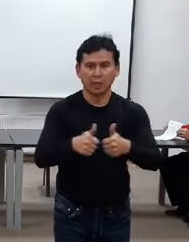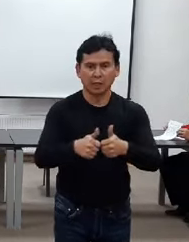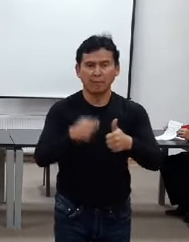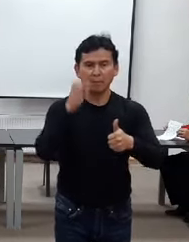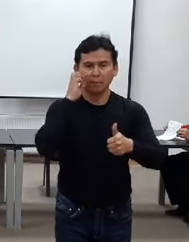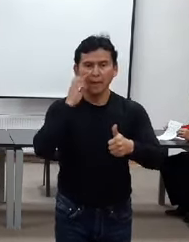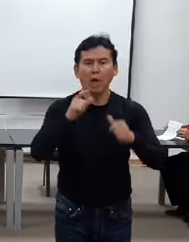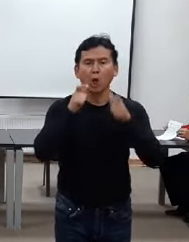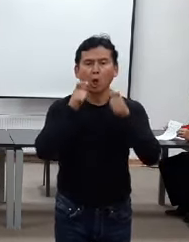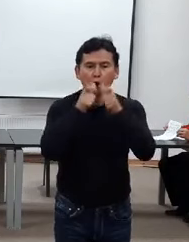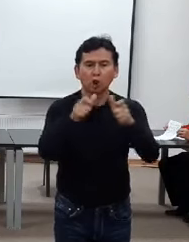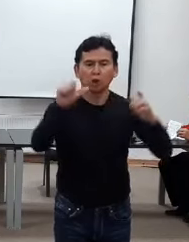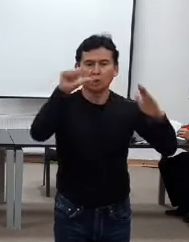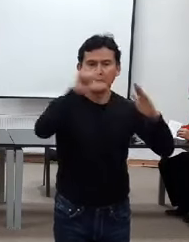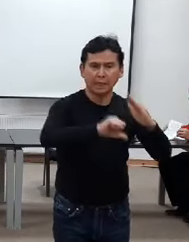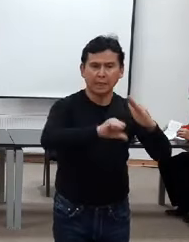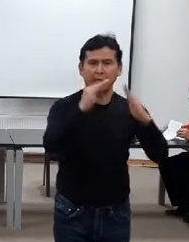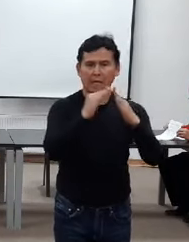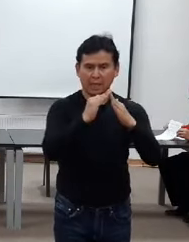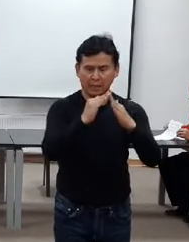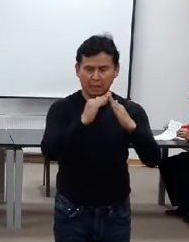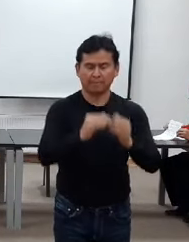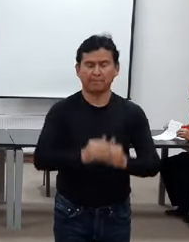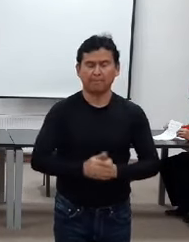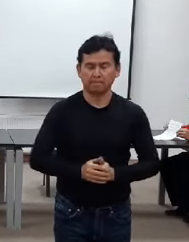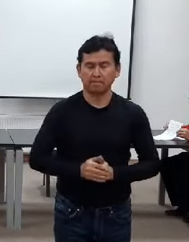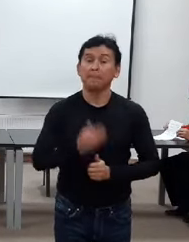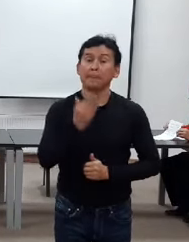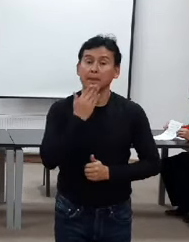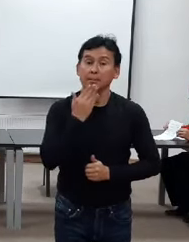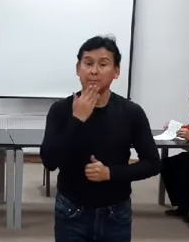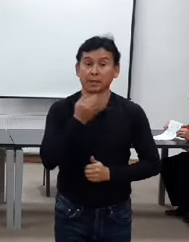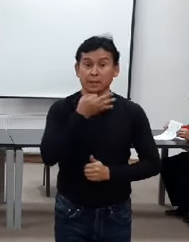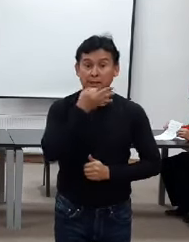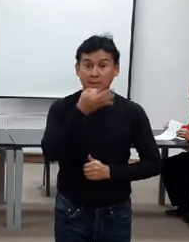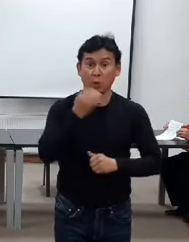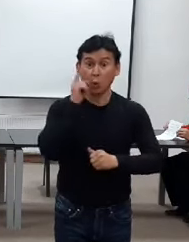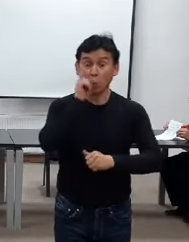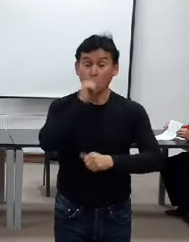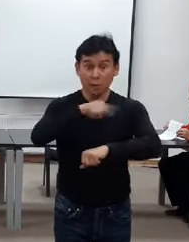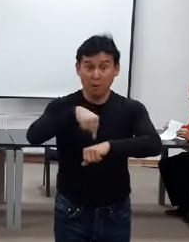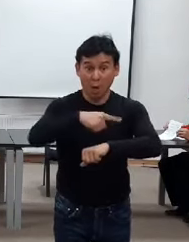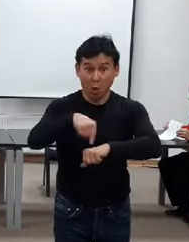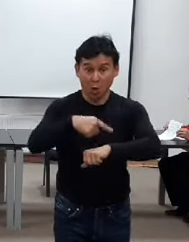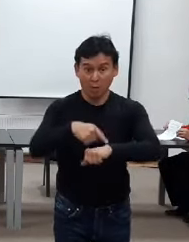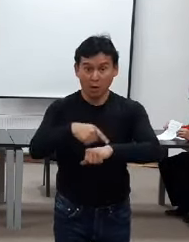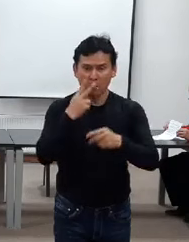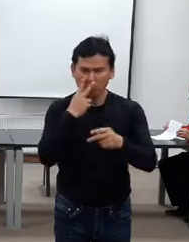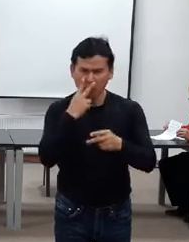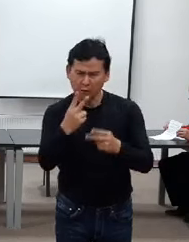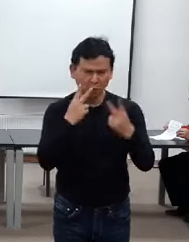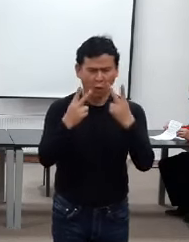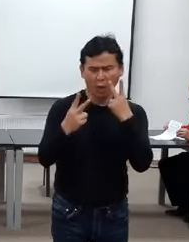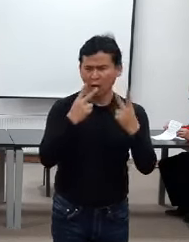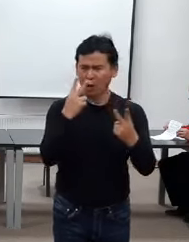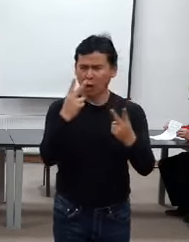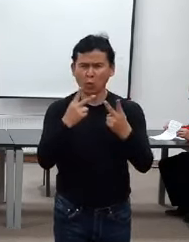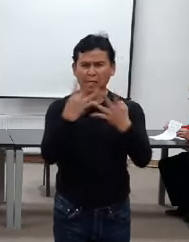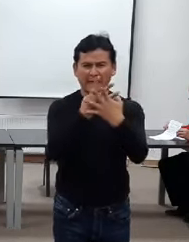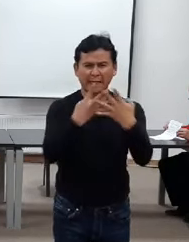queda. También referirme a que en estas últimas horas se han visto algunos anuncios a través de las